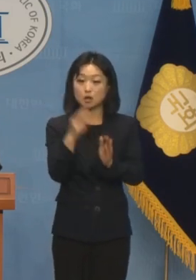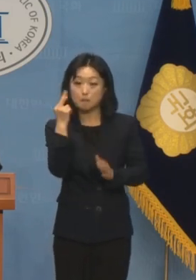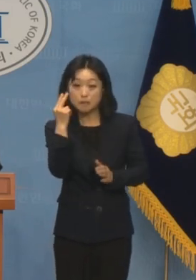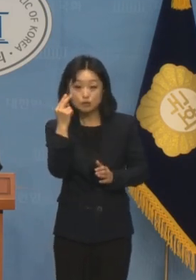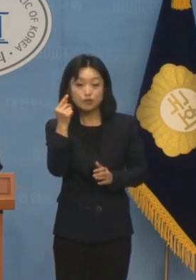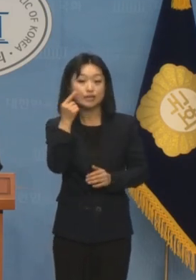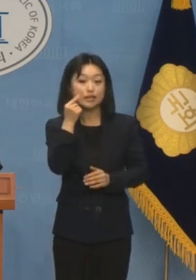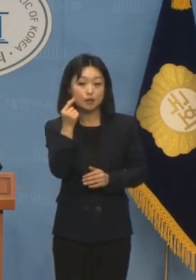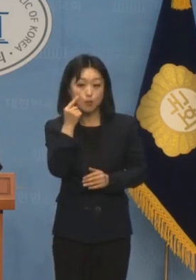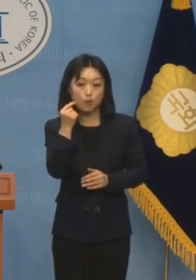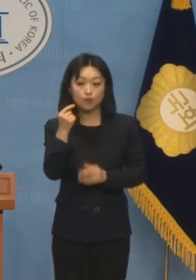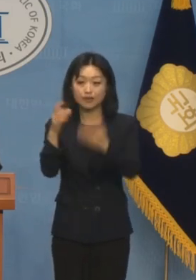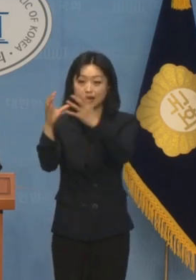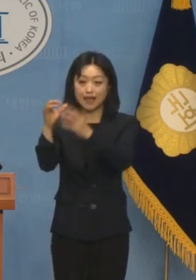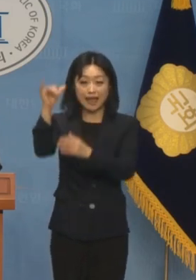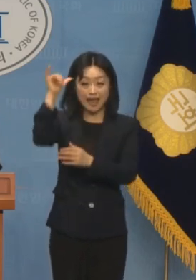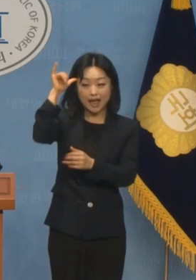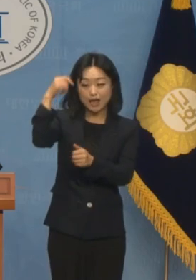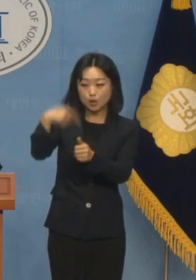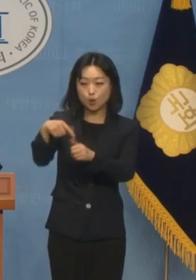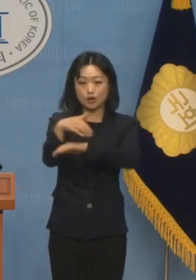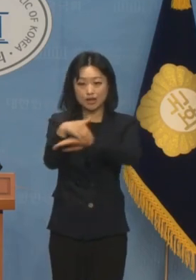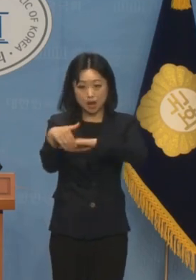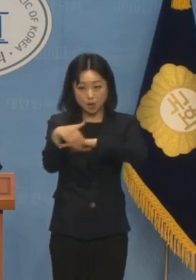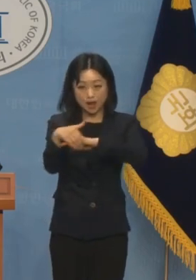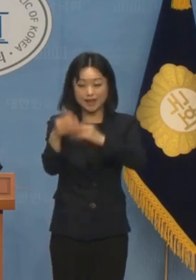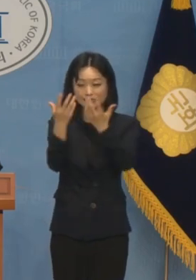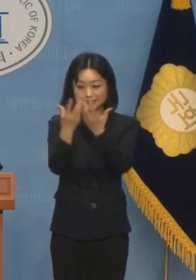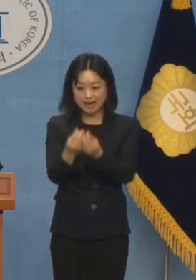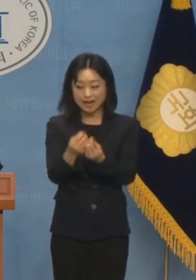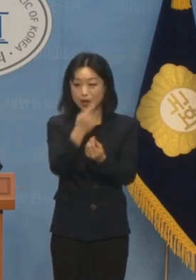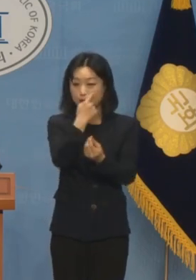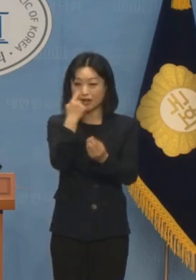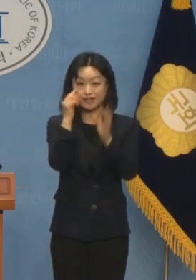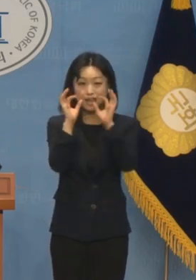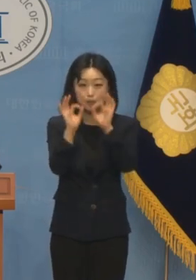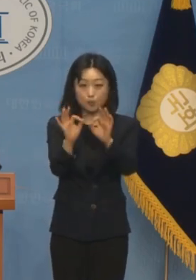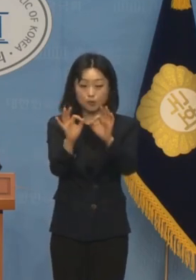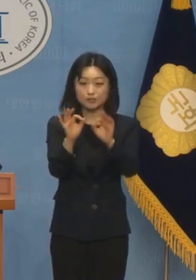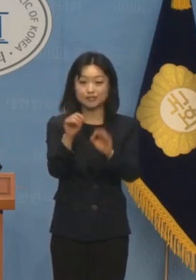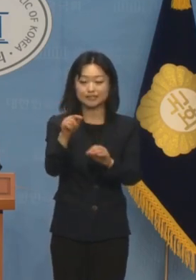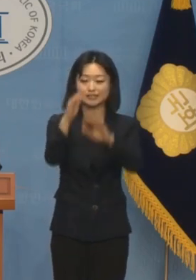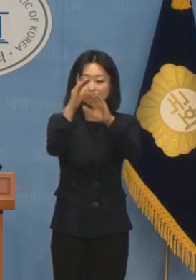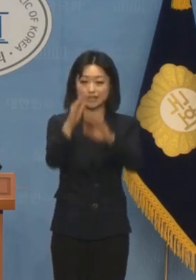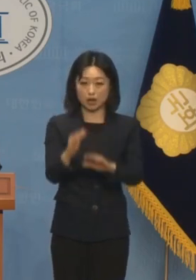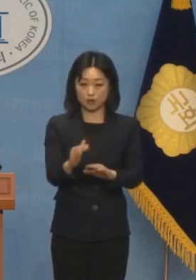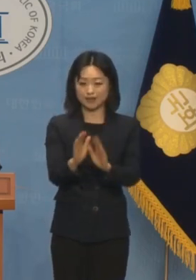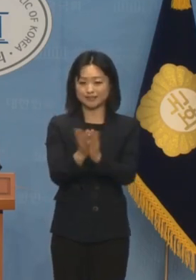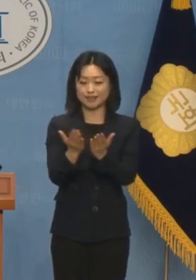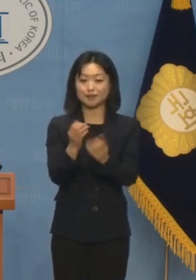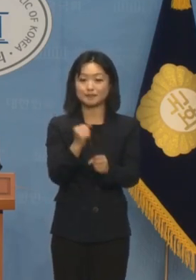등 주요국의 AI 교육 정책과 사례를 검토하는 더 현안을 발간합니다.